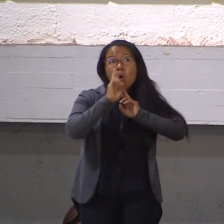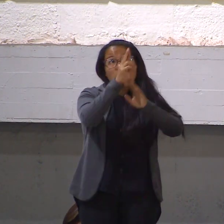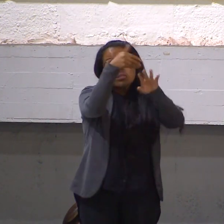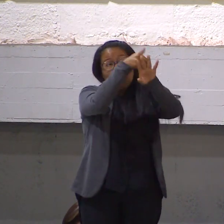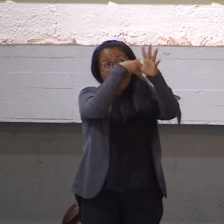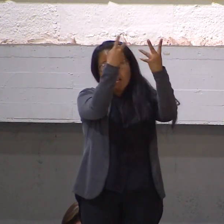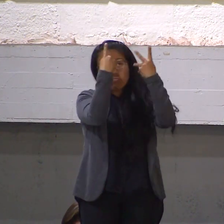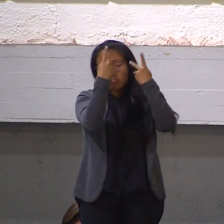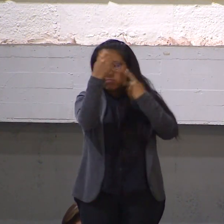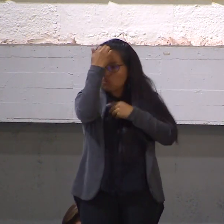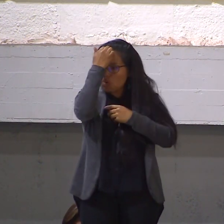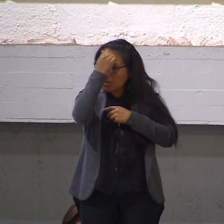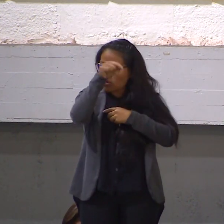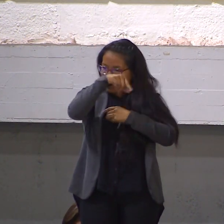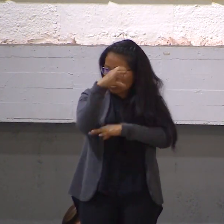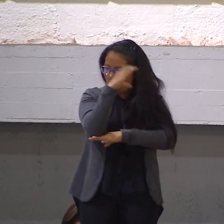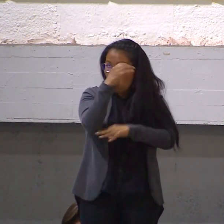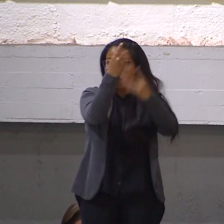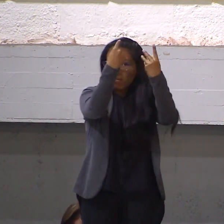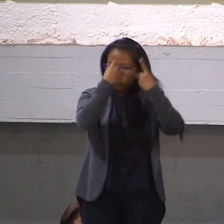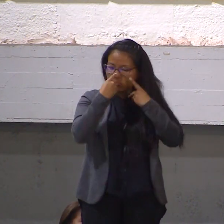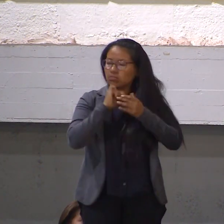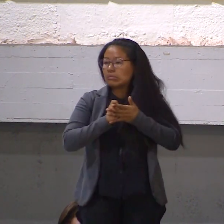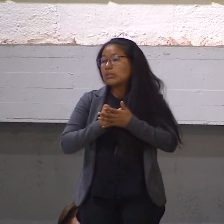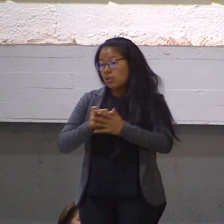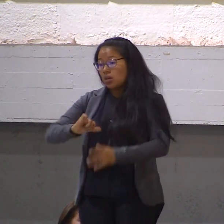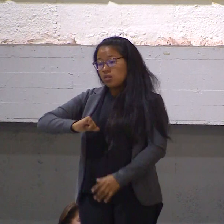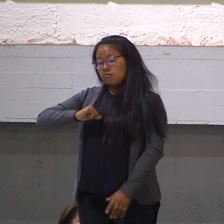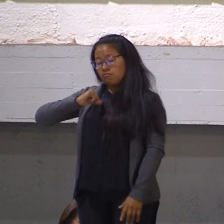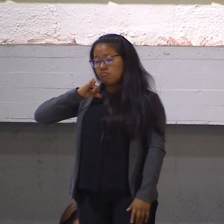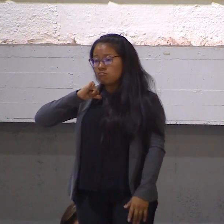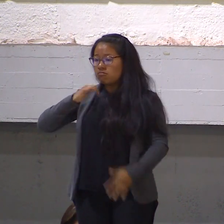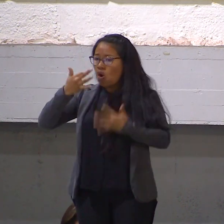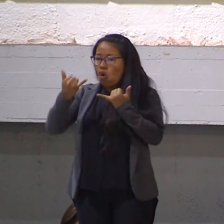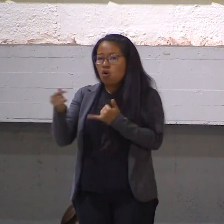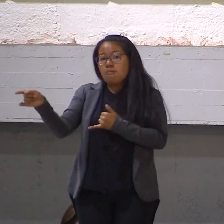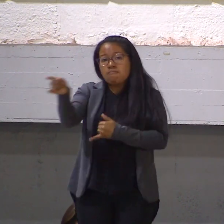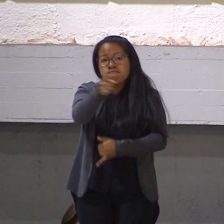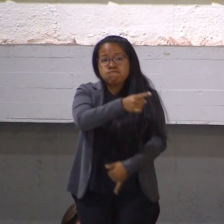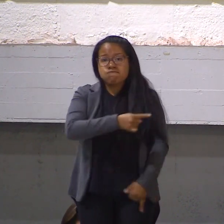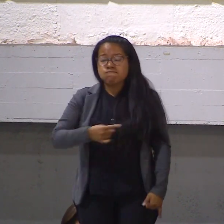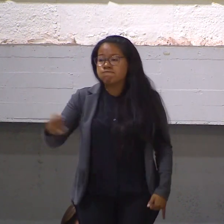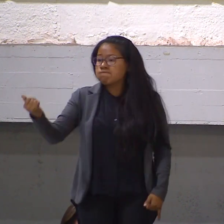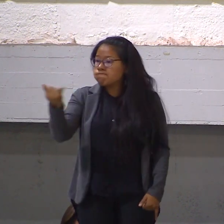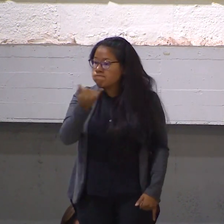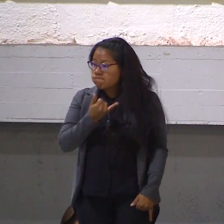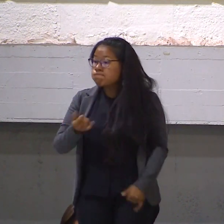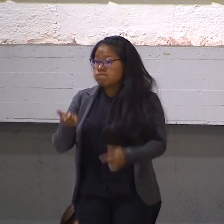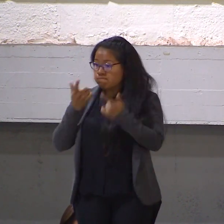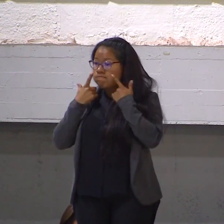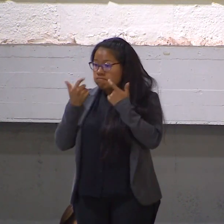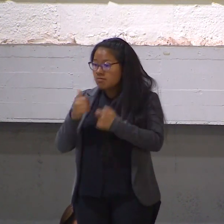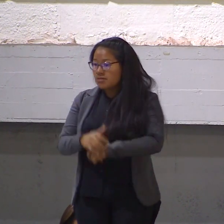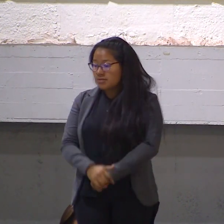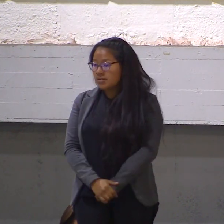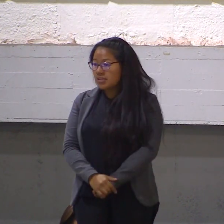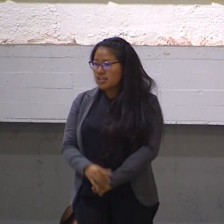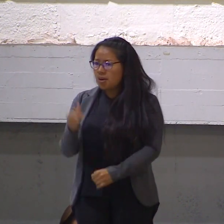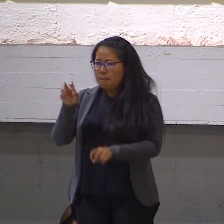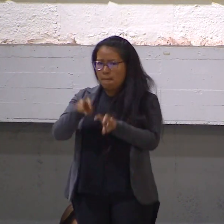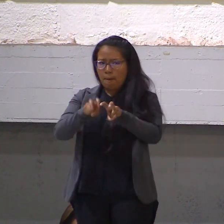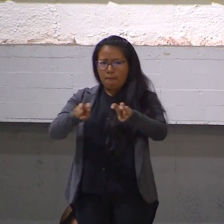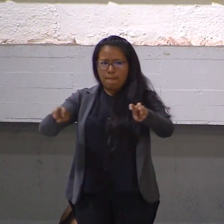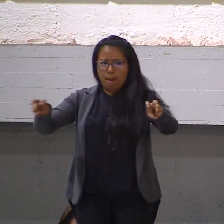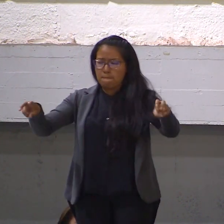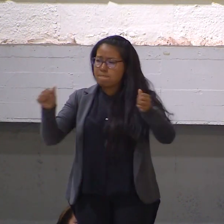en colombia es como un orgullo muy grande tenerlos hoy acá verlos aquí sentados con